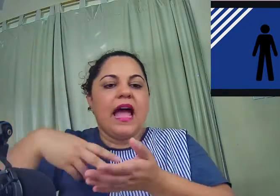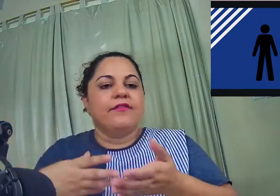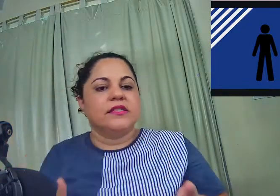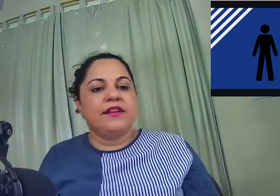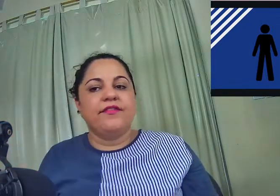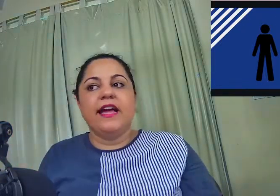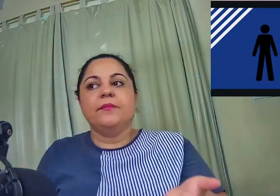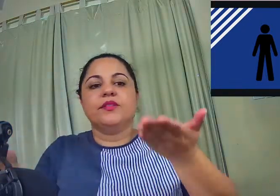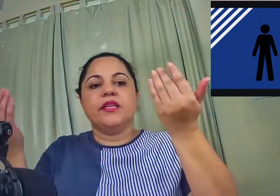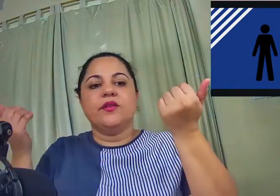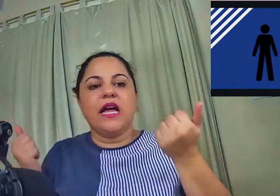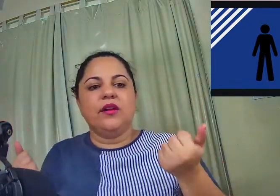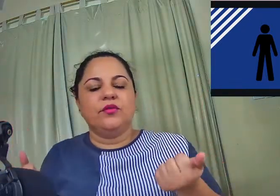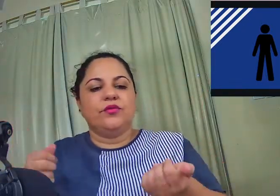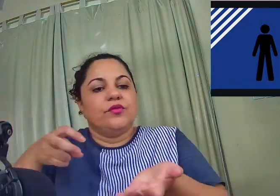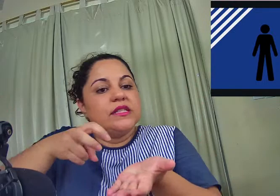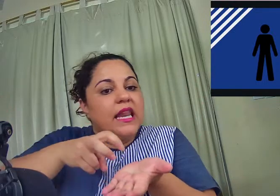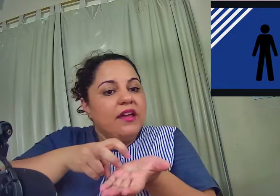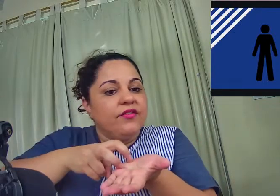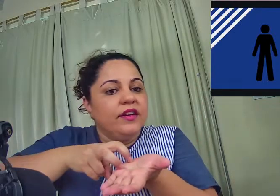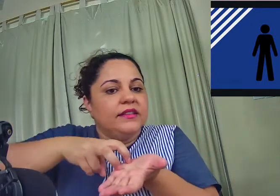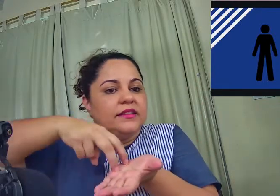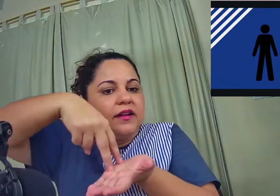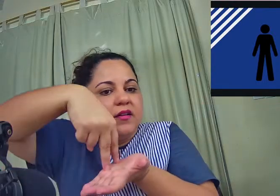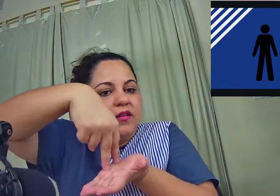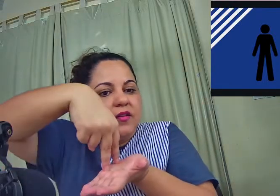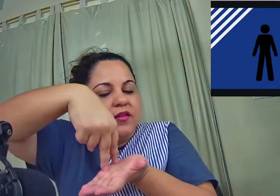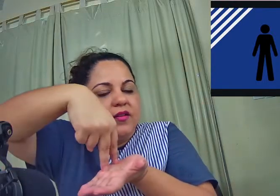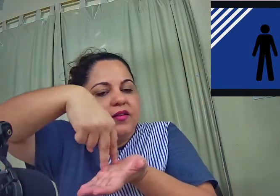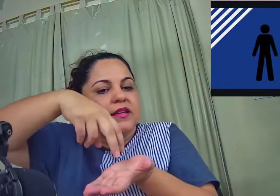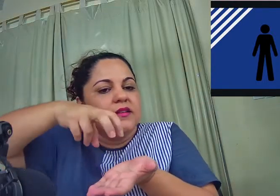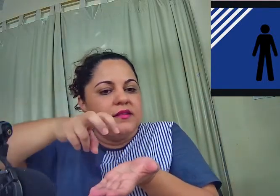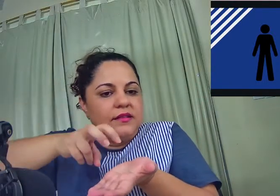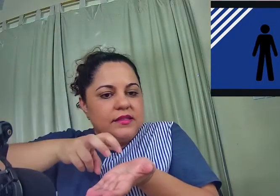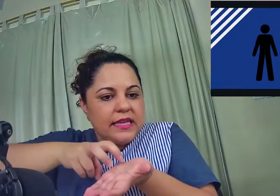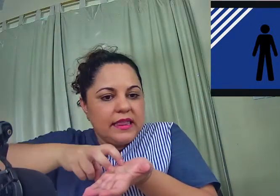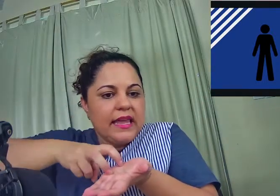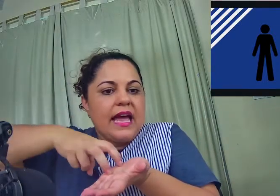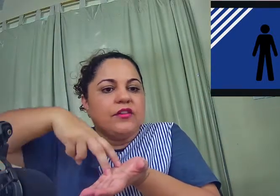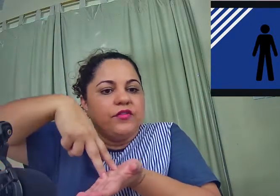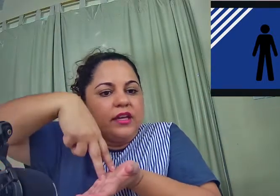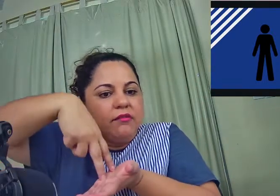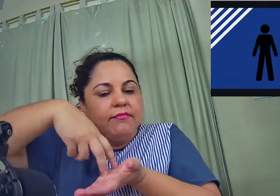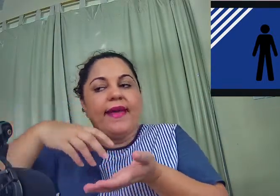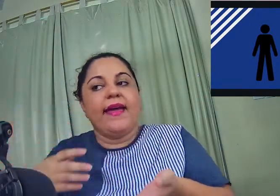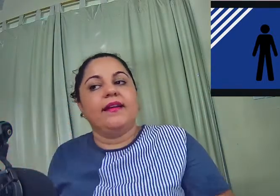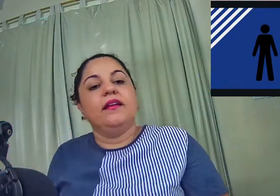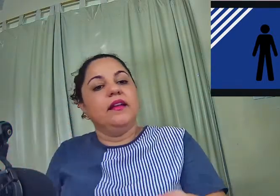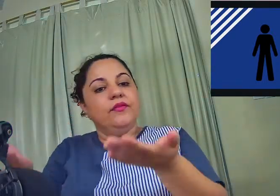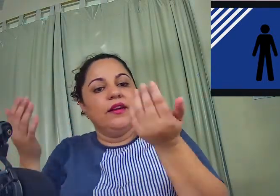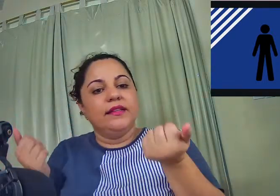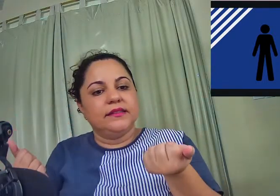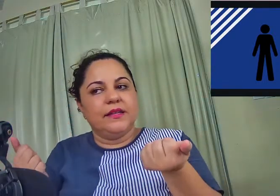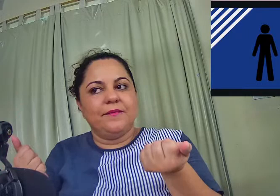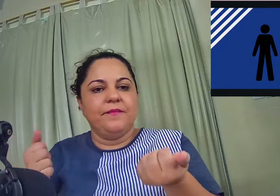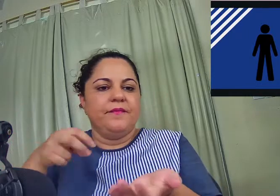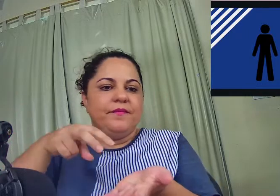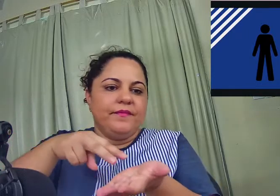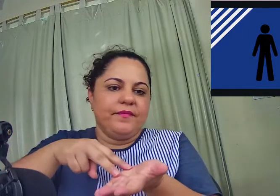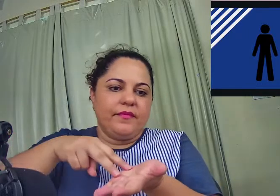Você fala para os teus alunos, levanta, ó. Sentado, fica em pé, levanta,